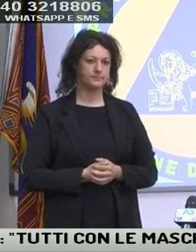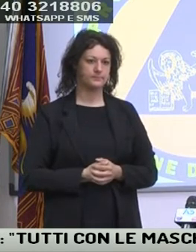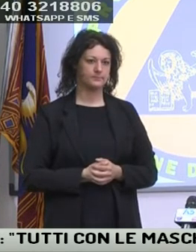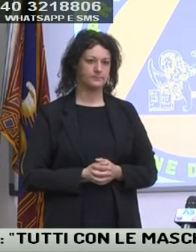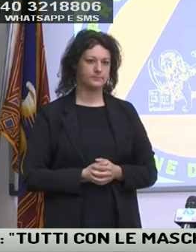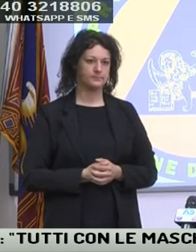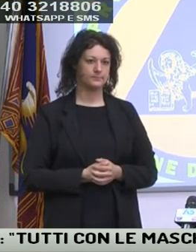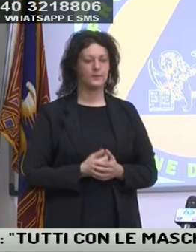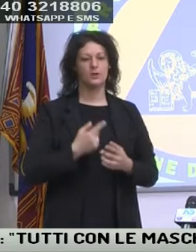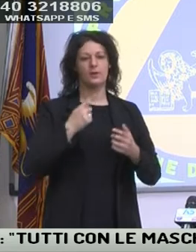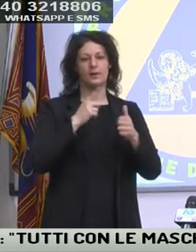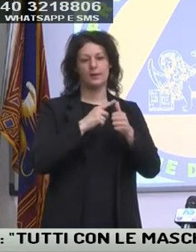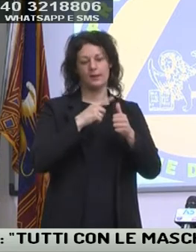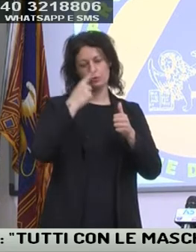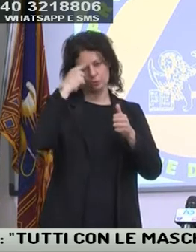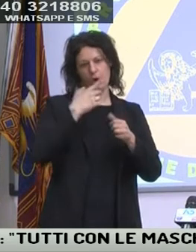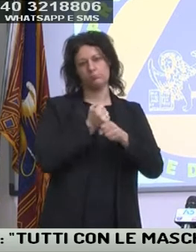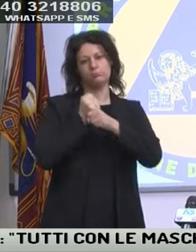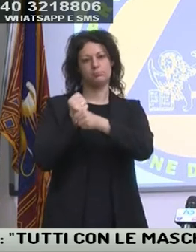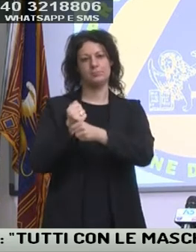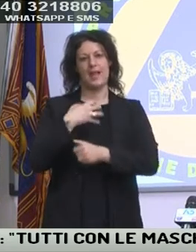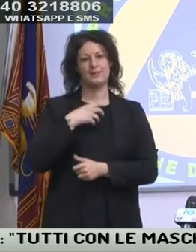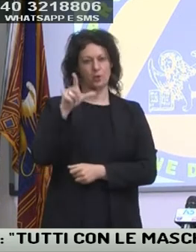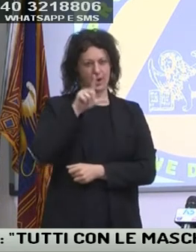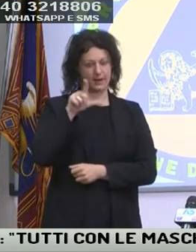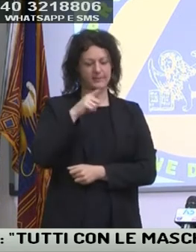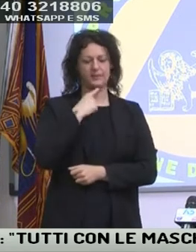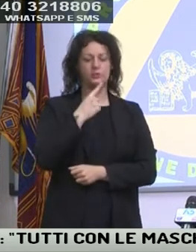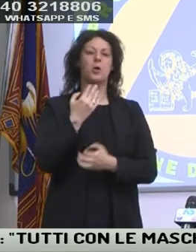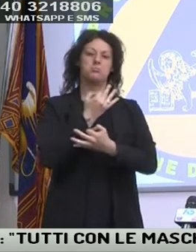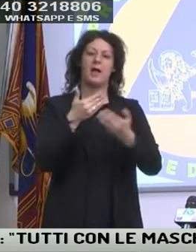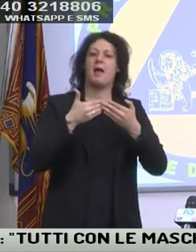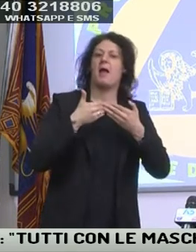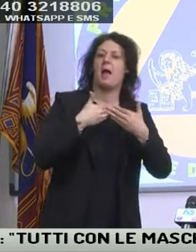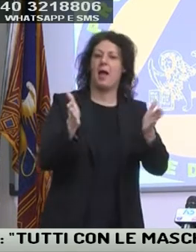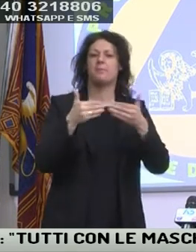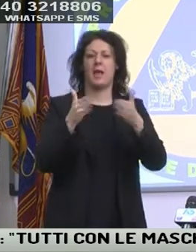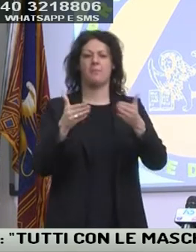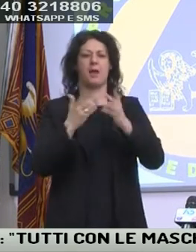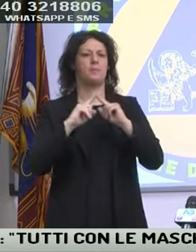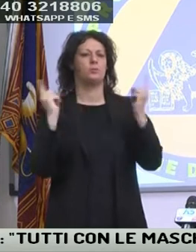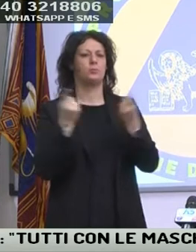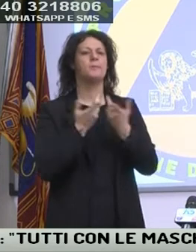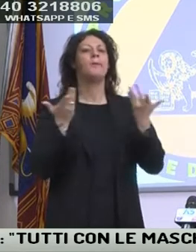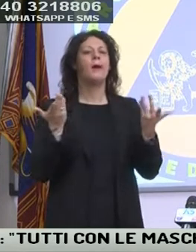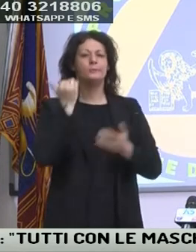delegato all'assessore Lanzarin. Apriamo tutto, però i genitori con figli sono lasciati